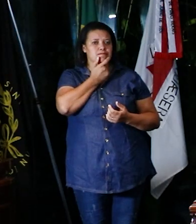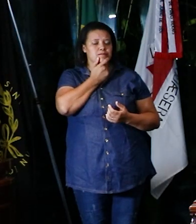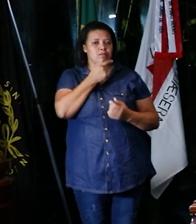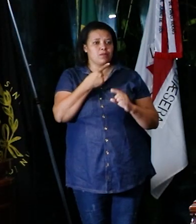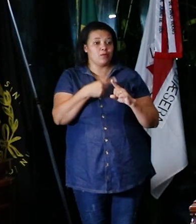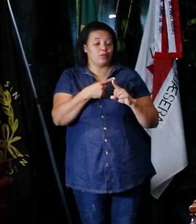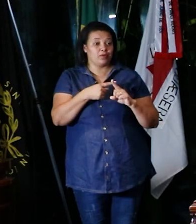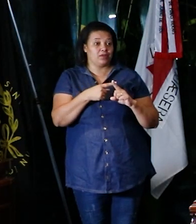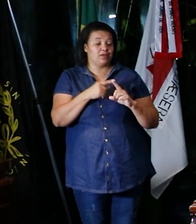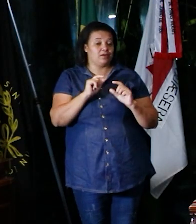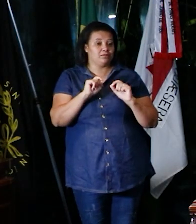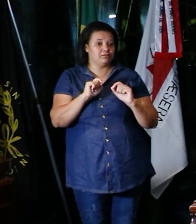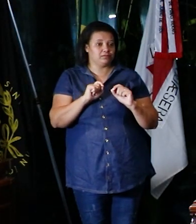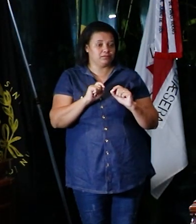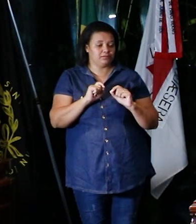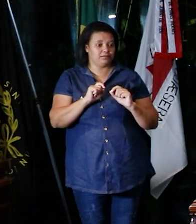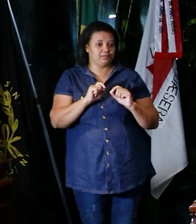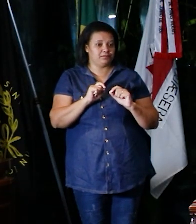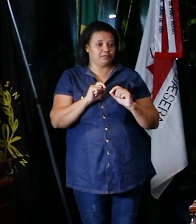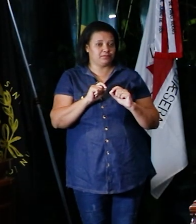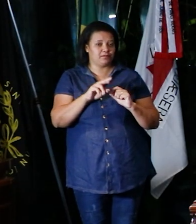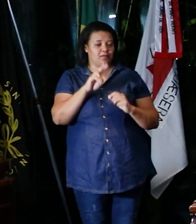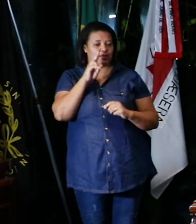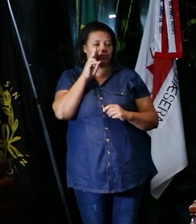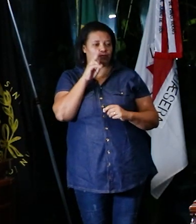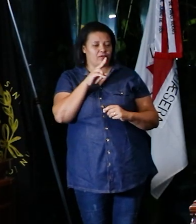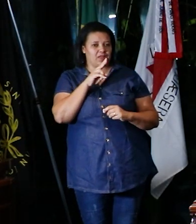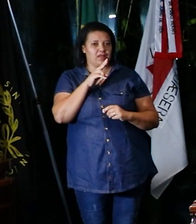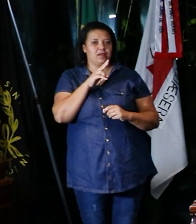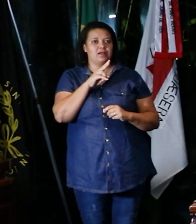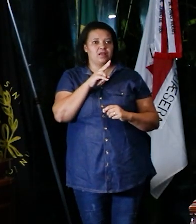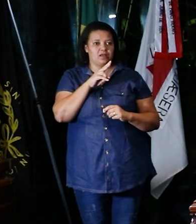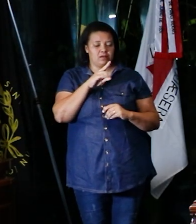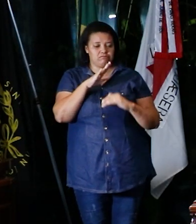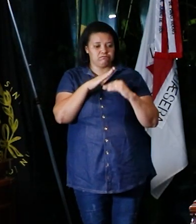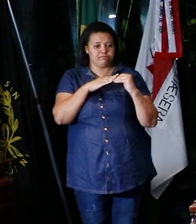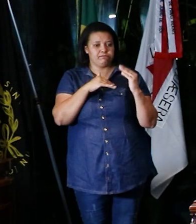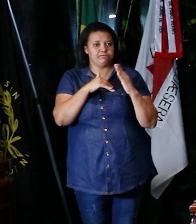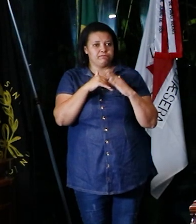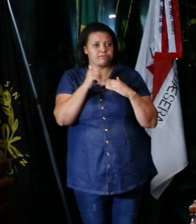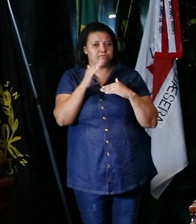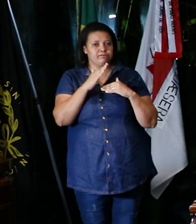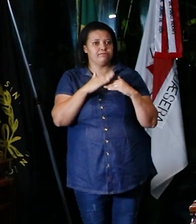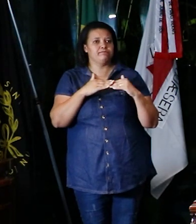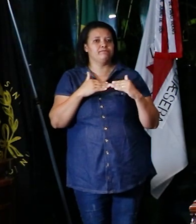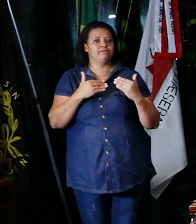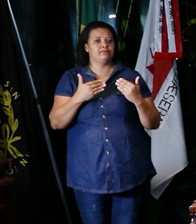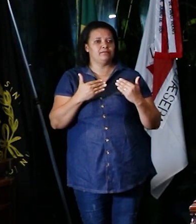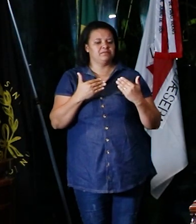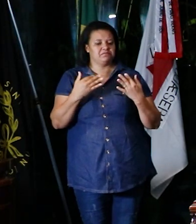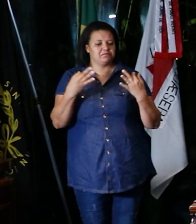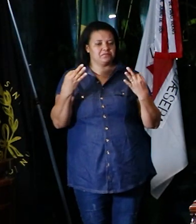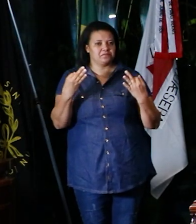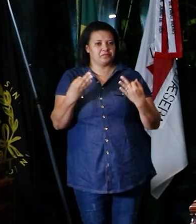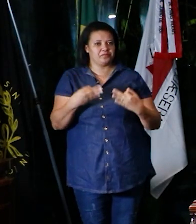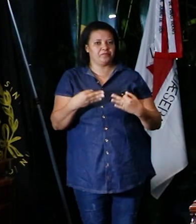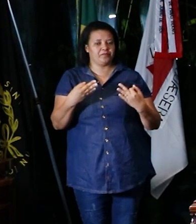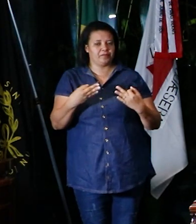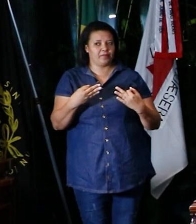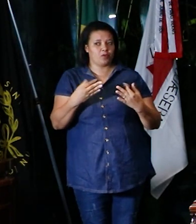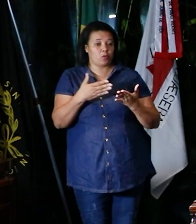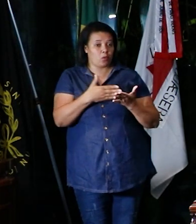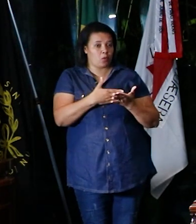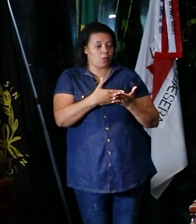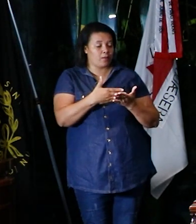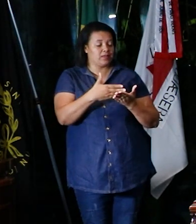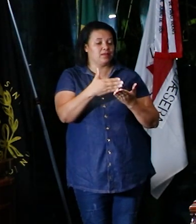porque ele via o talento extraordinário que estava ali nascendo, né,